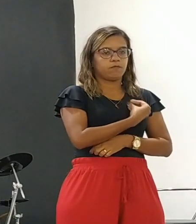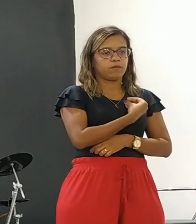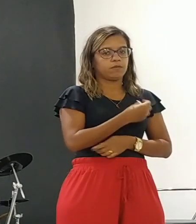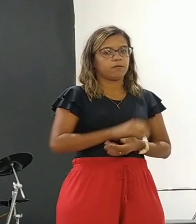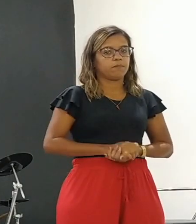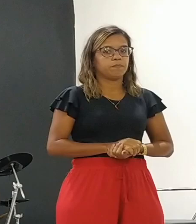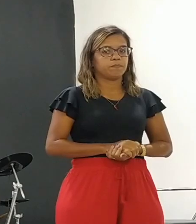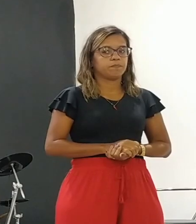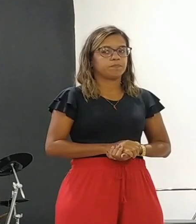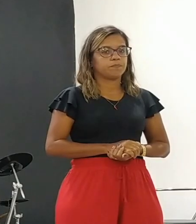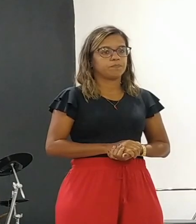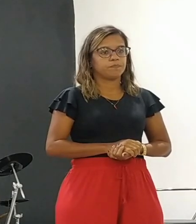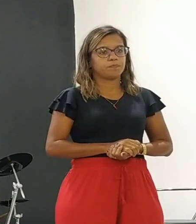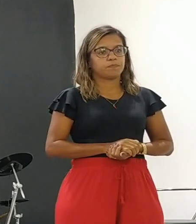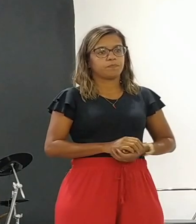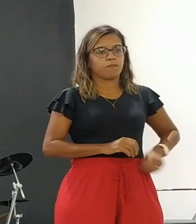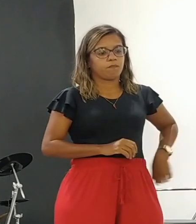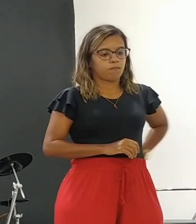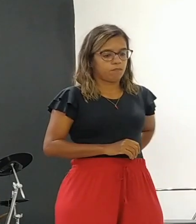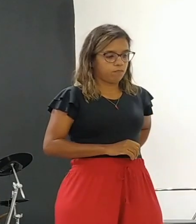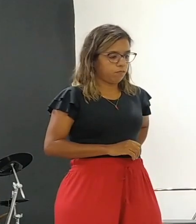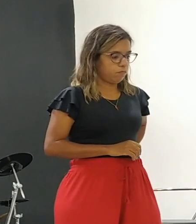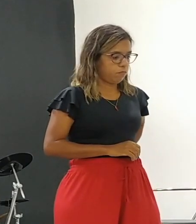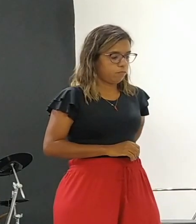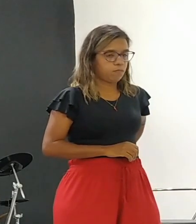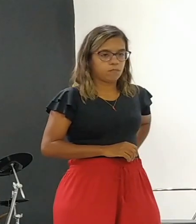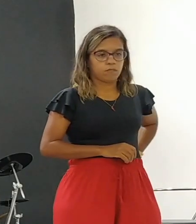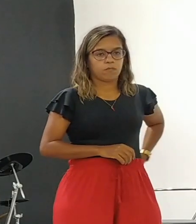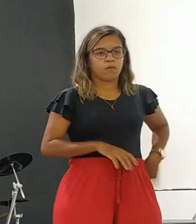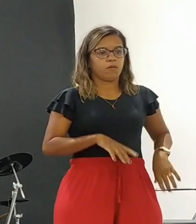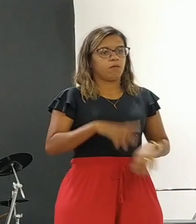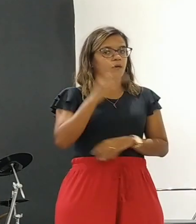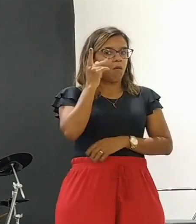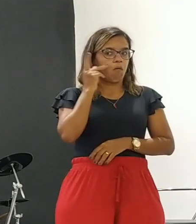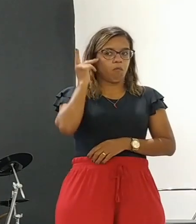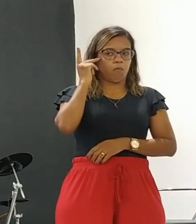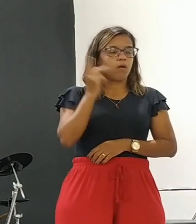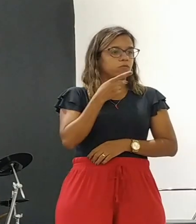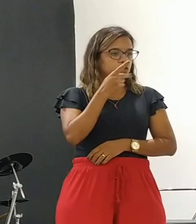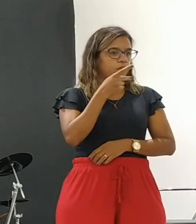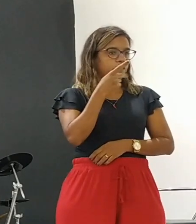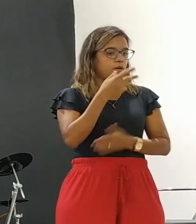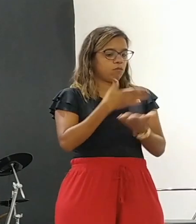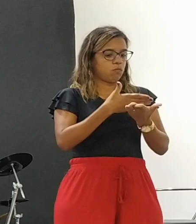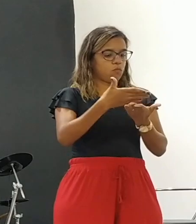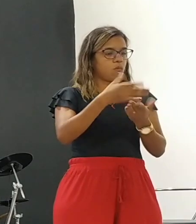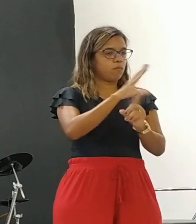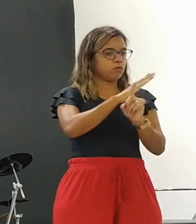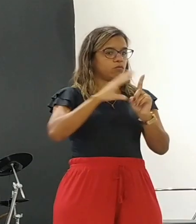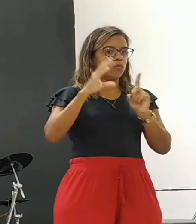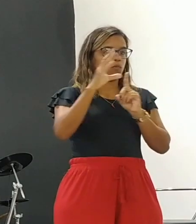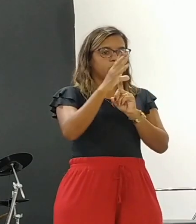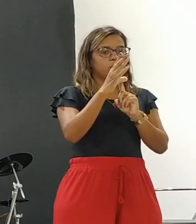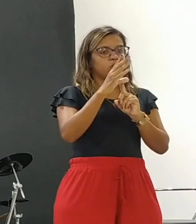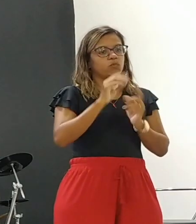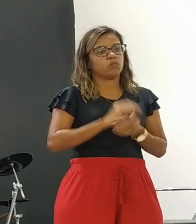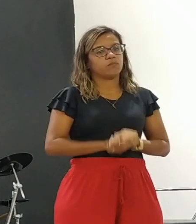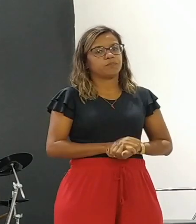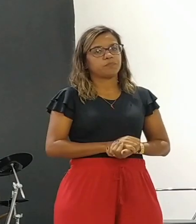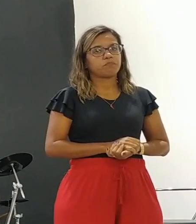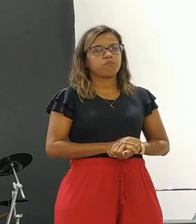primeira Páscoa é instituída, o irmão Diácono Elton já falou aqui, no penúltimo